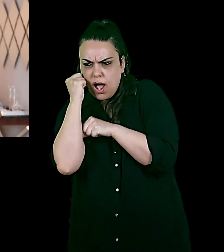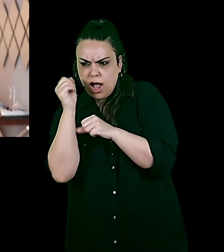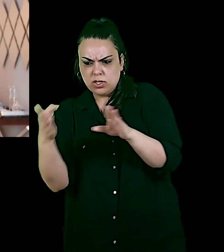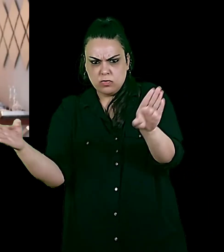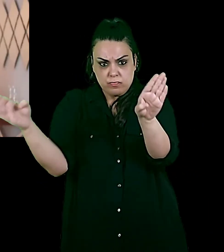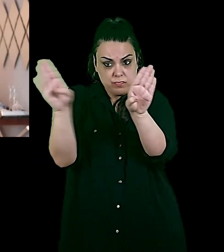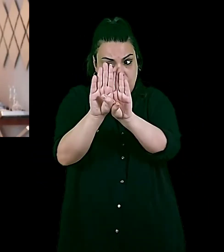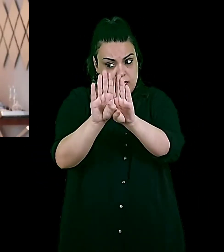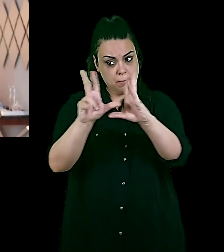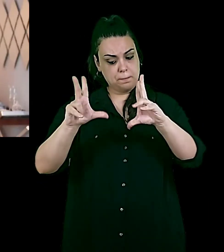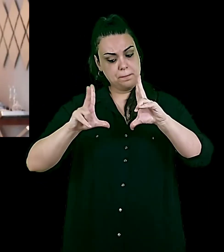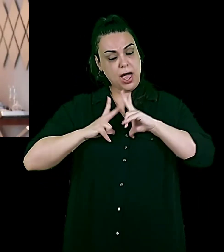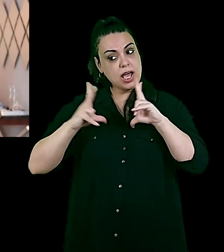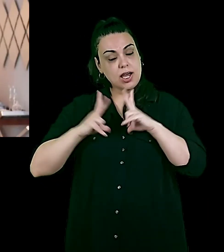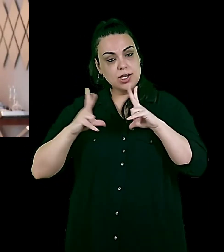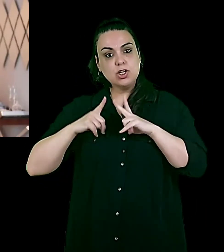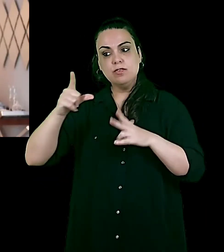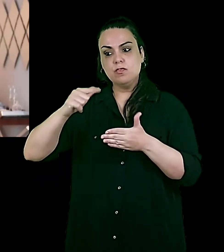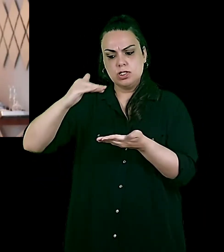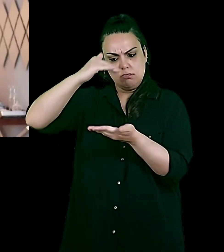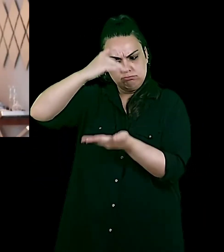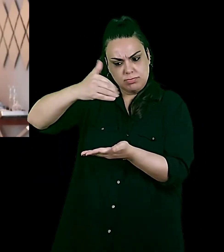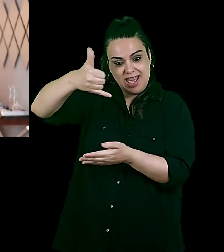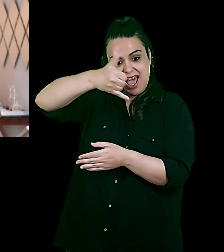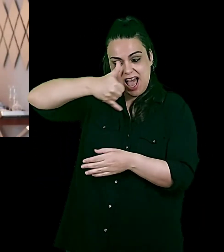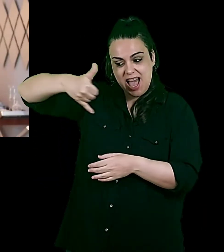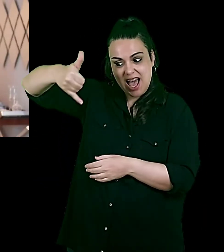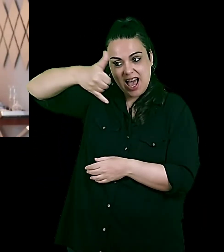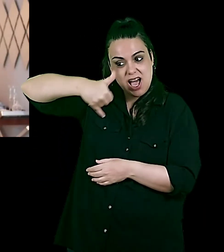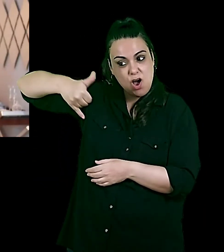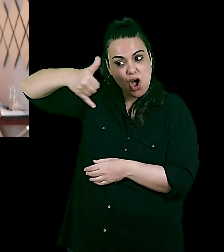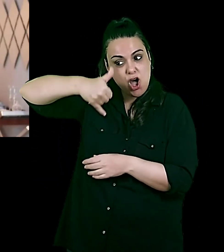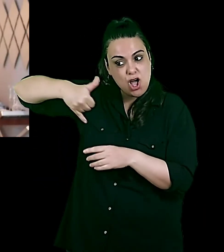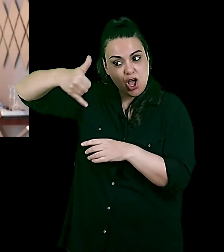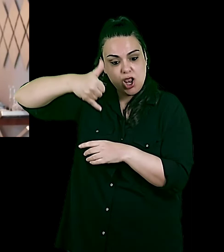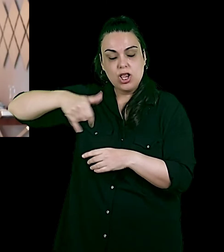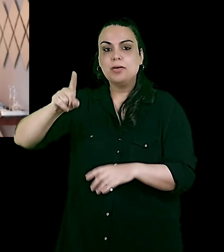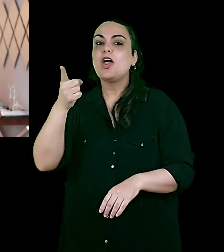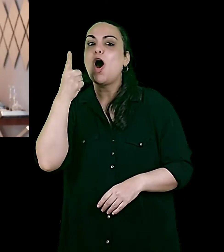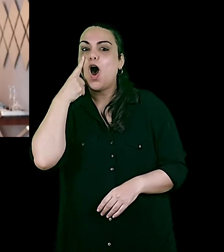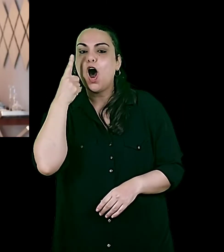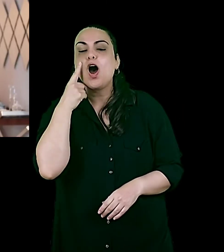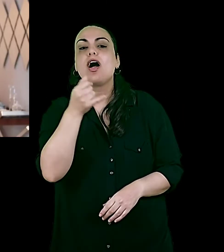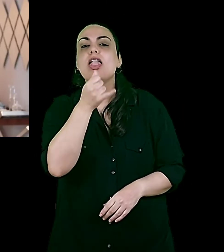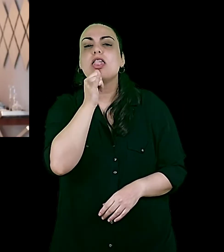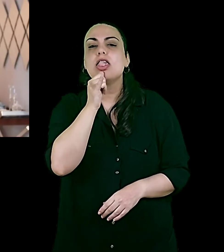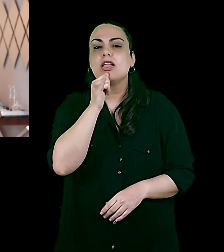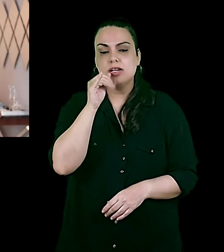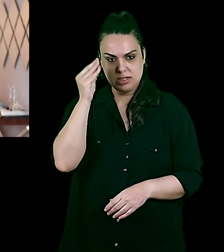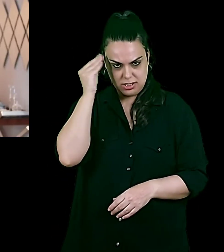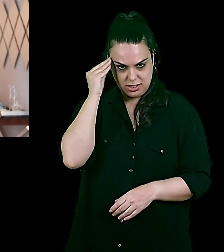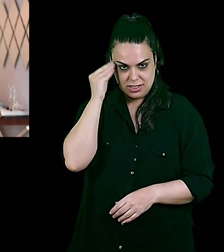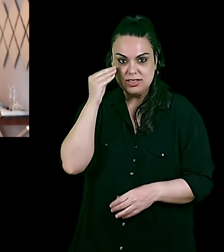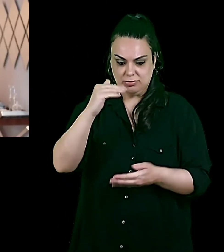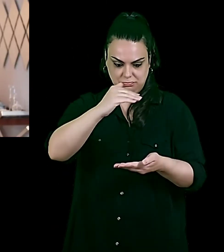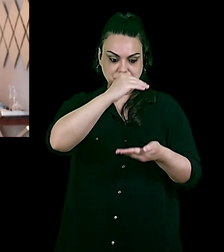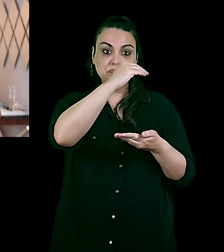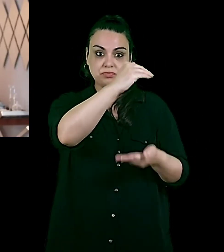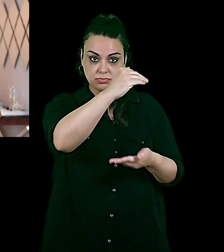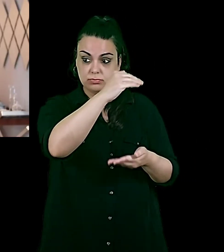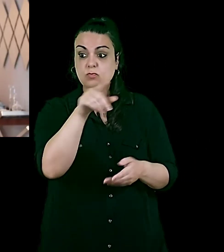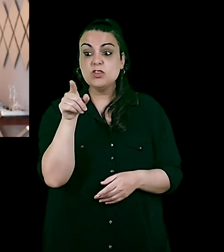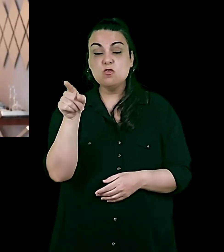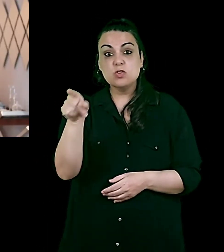detrás de ti e dos teus filhos. E então pega o azeite da botija. Vamos lá que a gente vai fazer dessa aqui uma